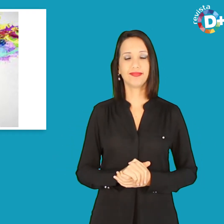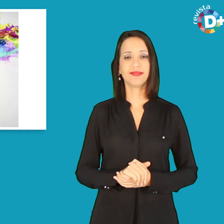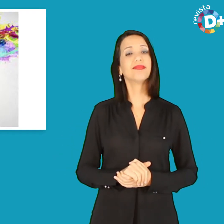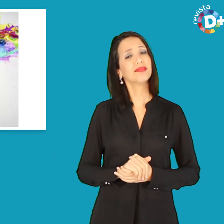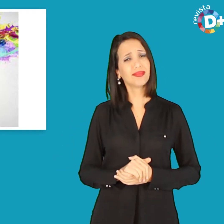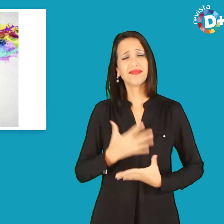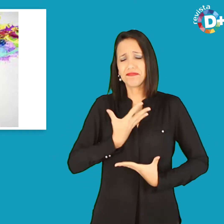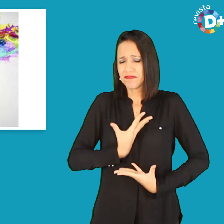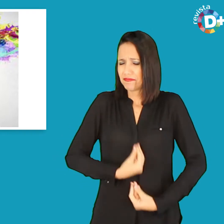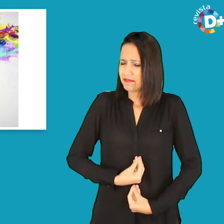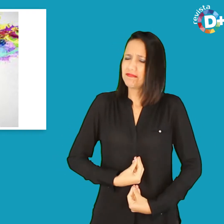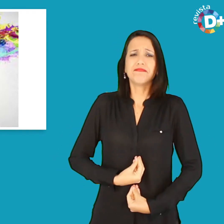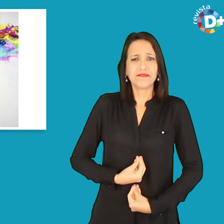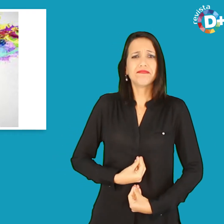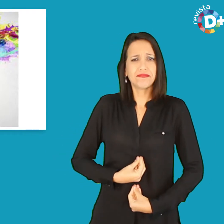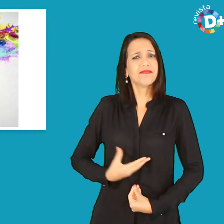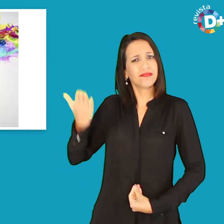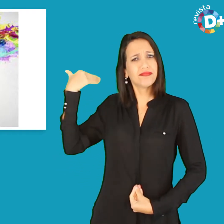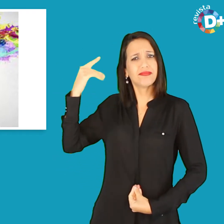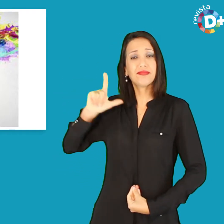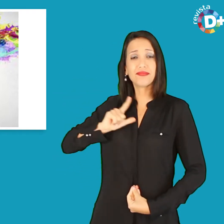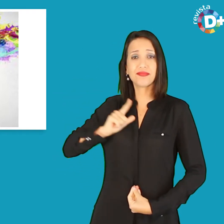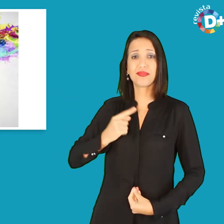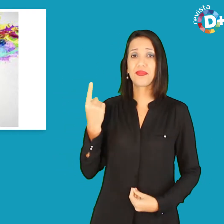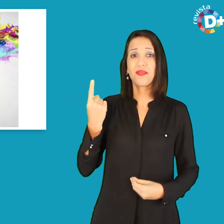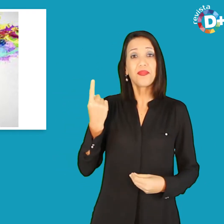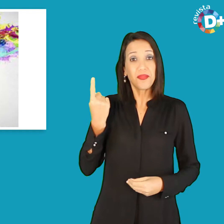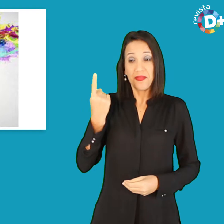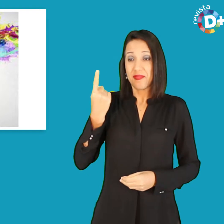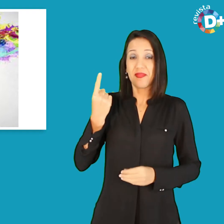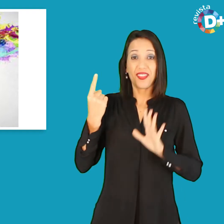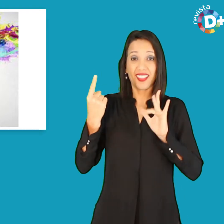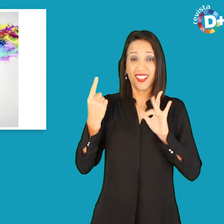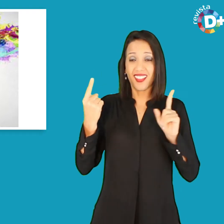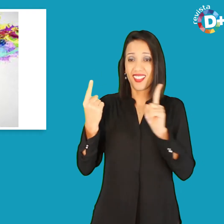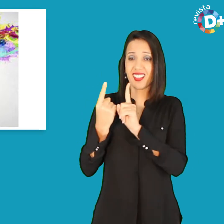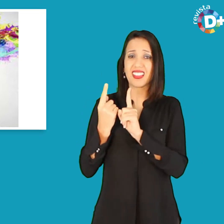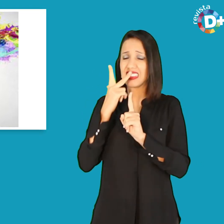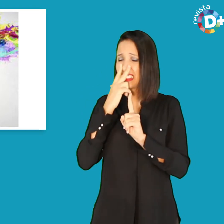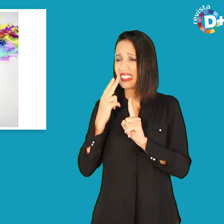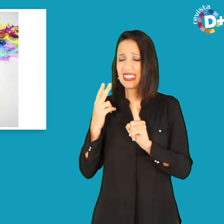Fiquei deprimido e foi bem na época em que tive meu primeiro namorado. Era como se o interruptor estivesse